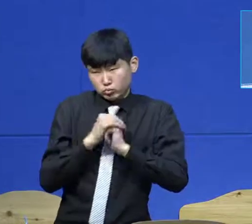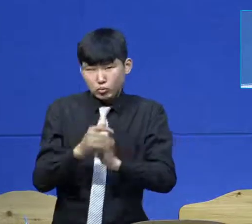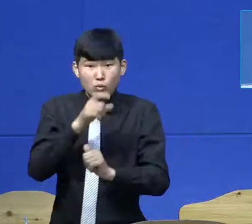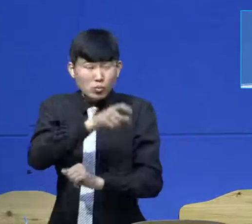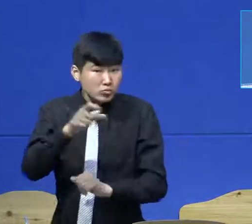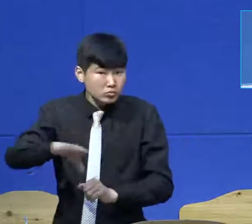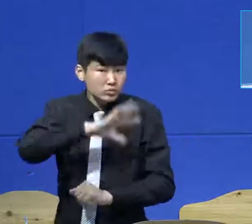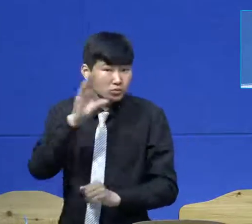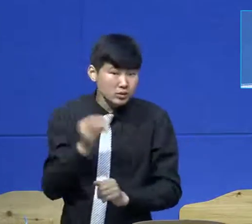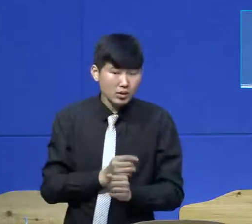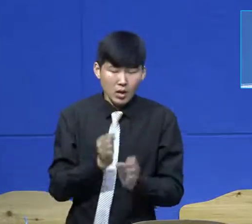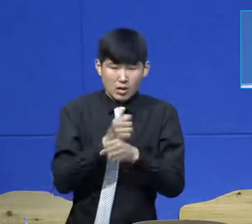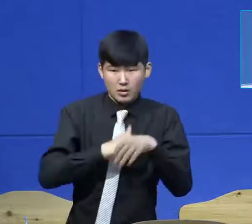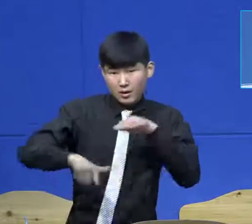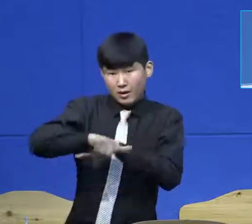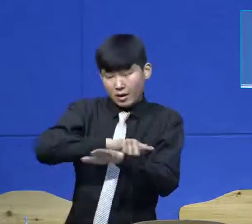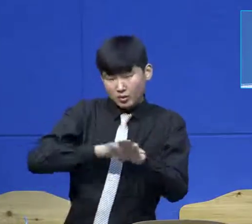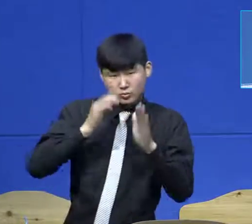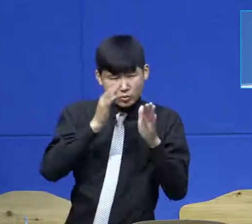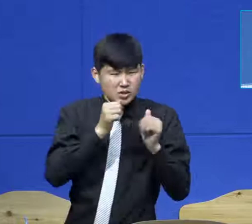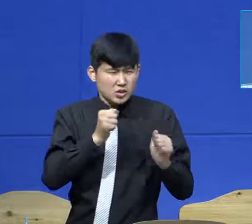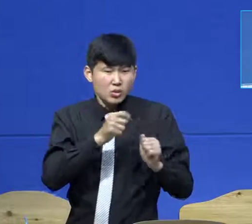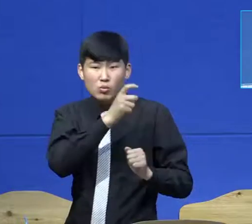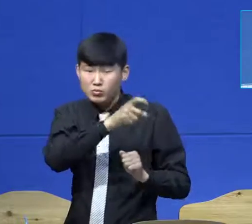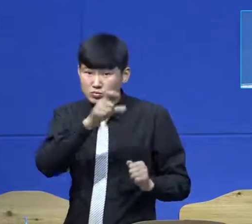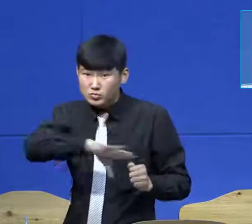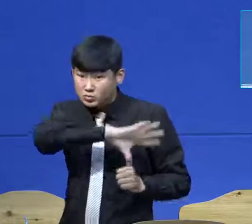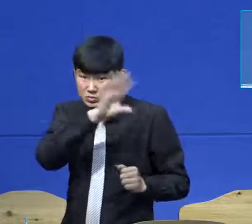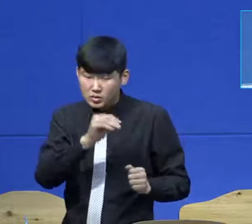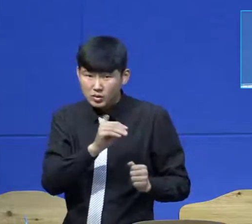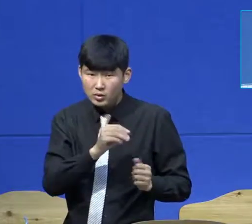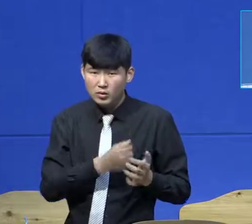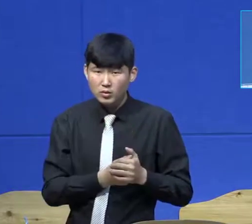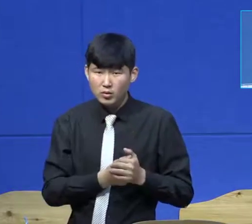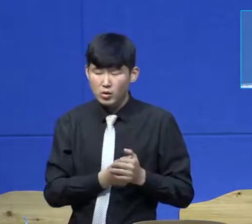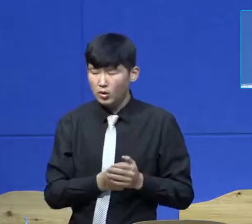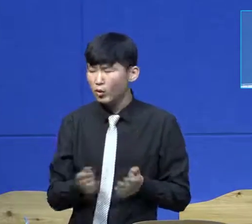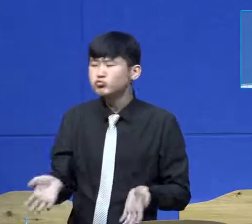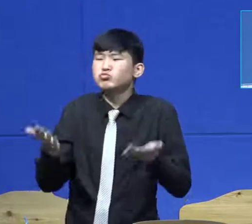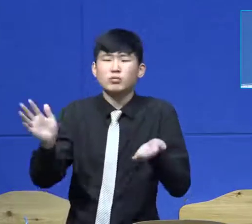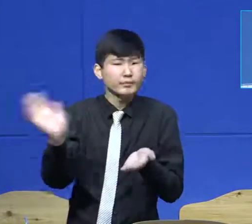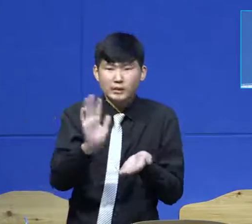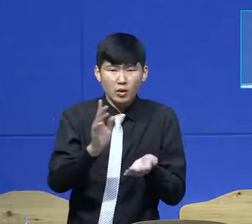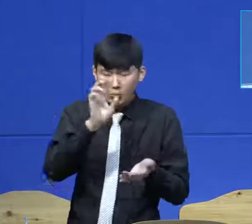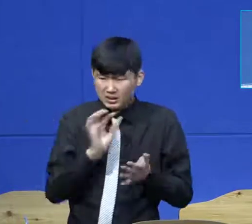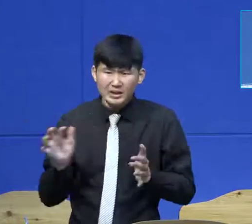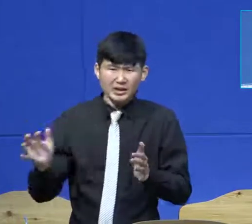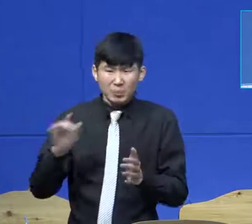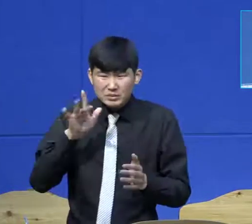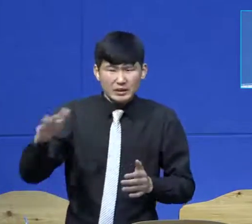хүмүүсийг, аалагдах газрынхаа зүг гэлтрэх хүмүүсийг битээ зөнд нь орхоо. Бусаас авчрахаас бүр